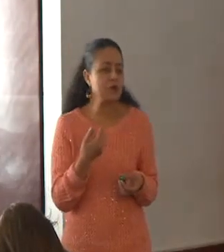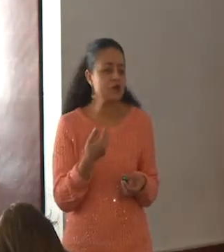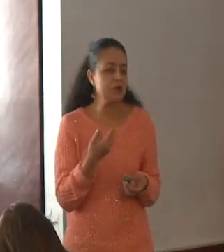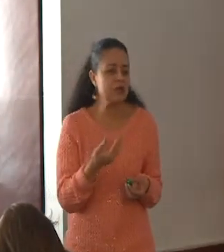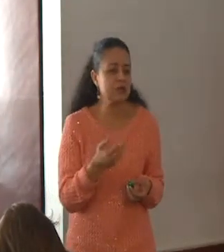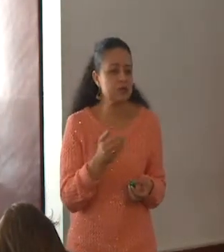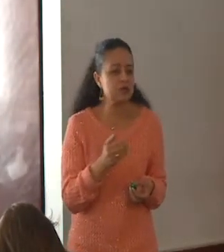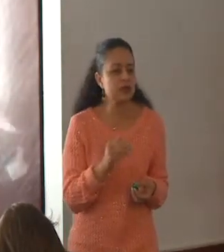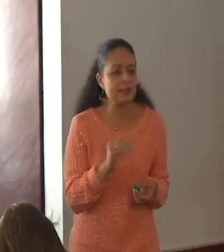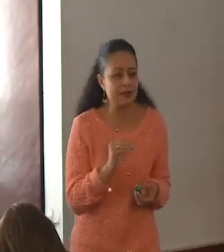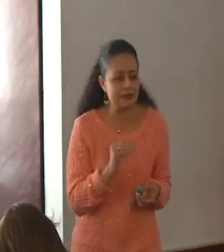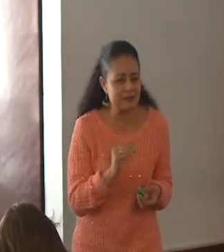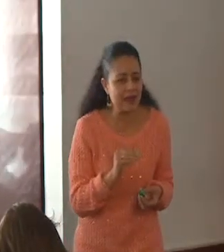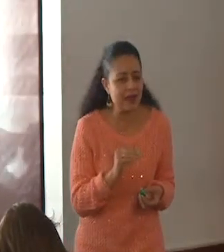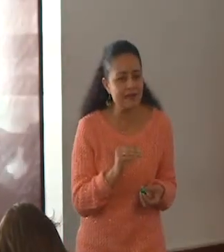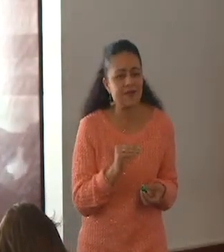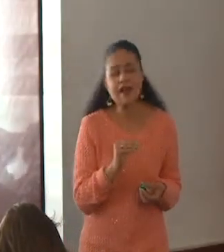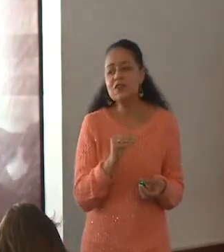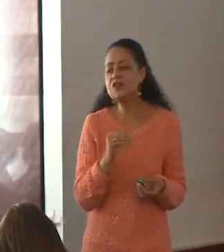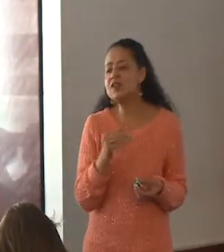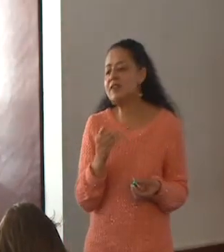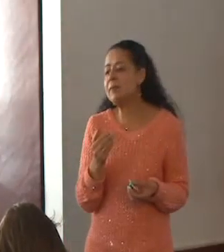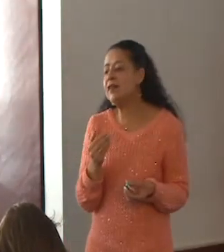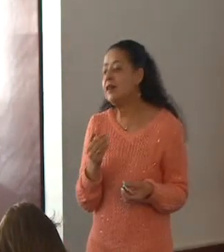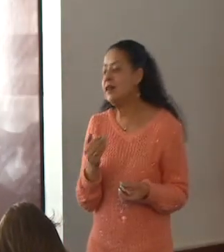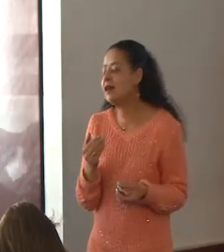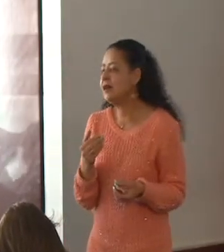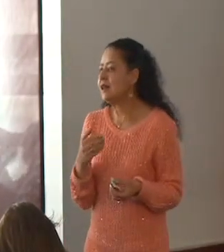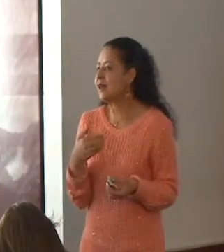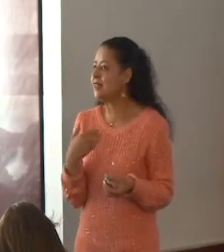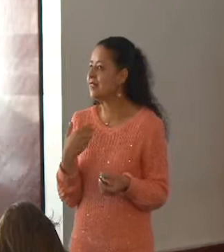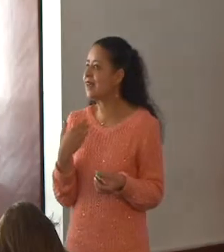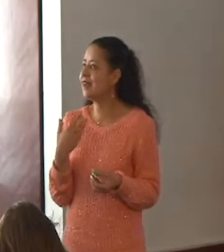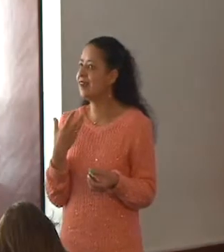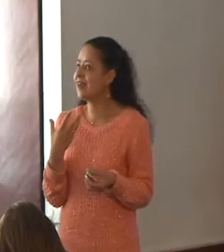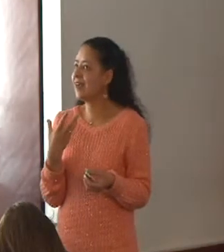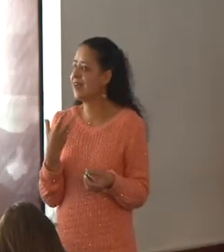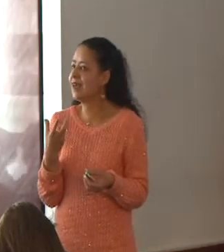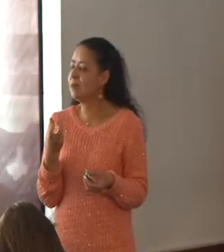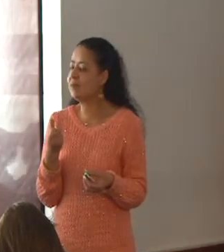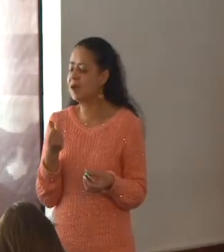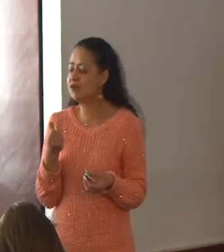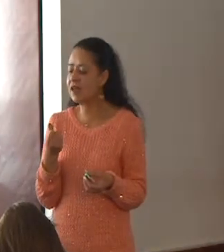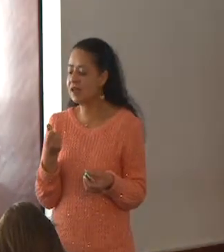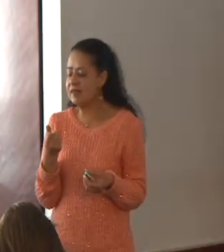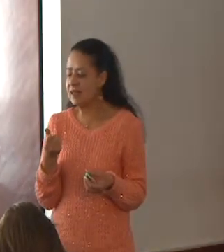comunicación que puedan posibilitar nuestros aprendizajes. Entonces, en esa medida,